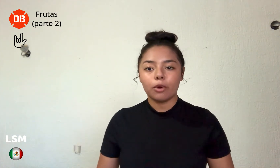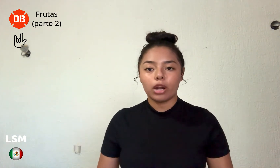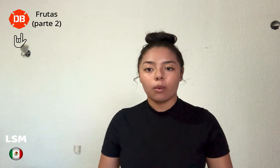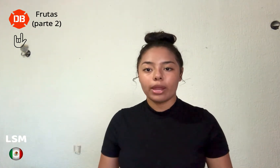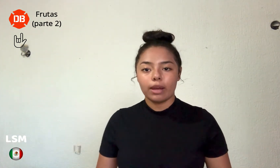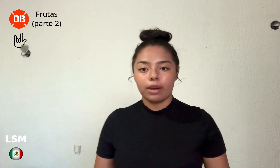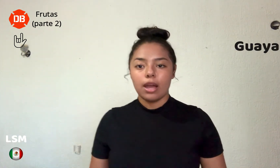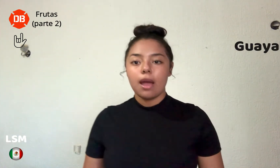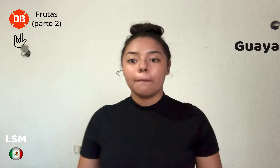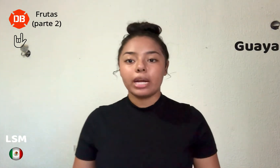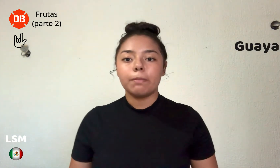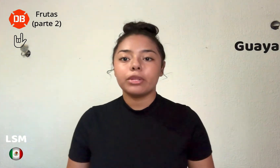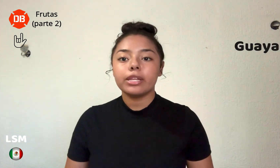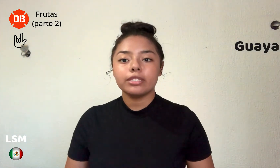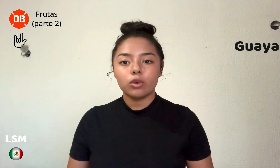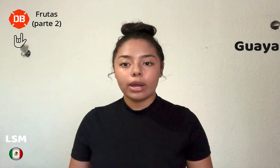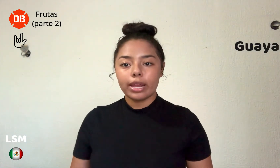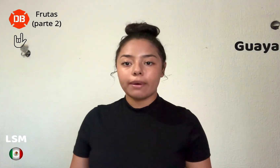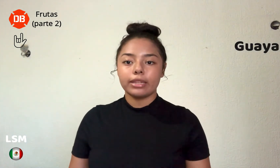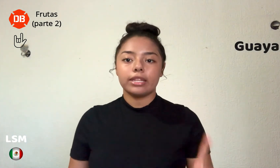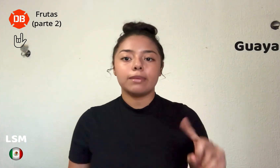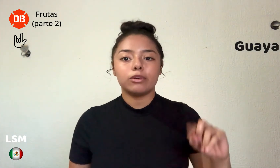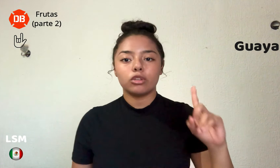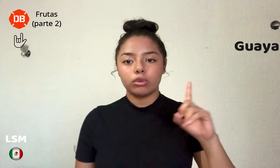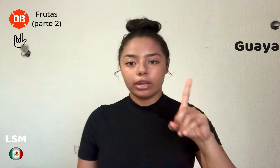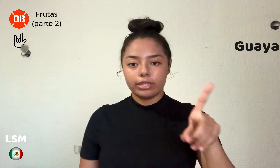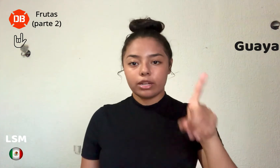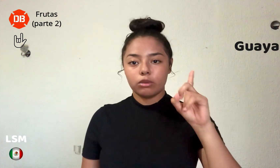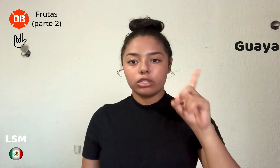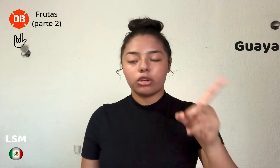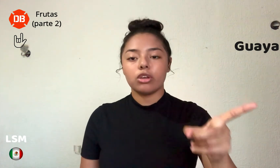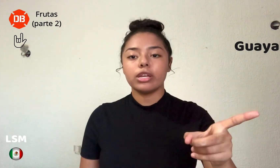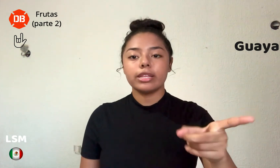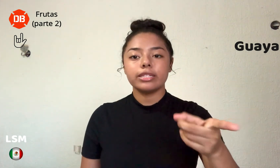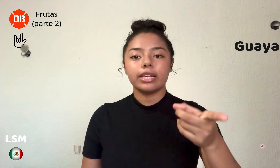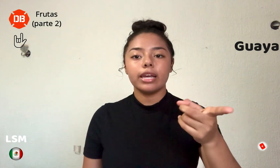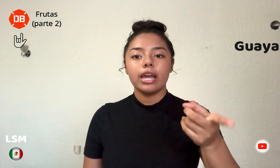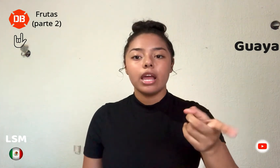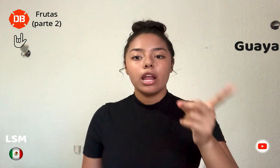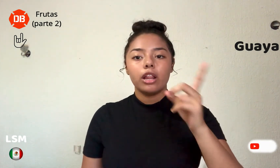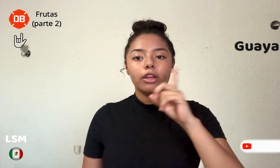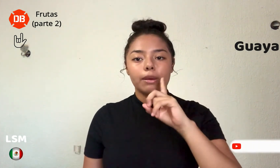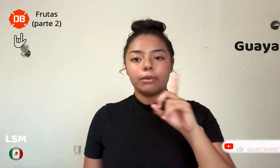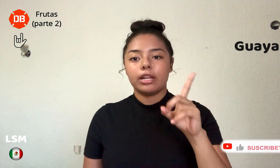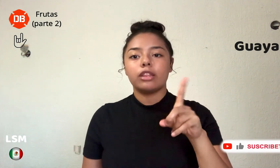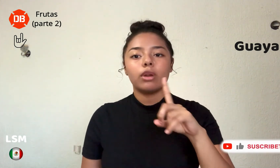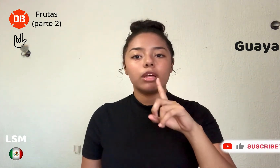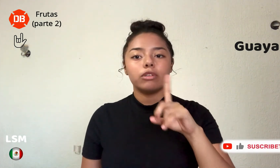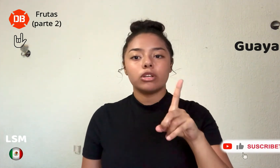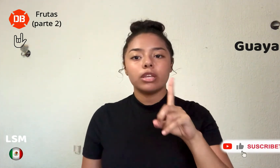la guayaba. Para poder decir guayaba tenemos que utilizar nuestro dedo índice, lo llevamos a la altura de nuestro